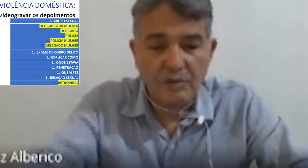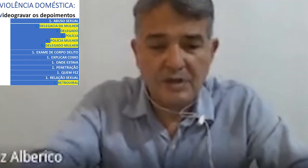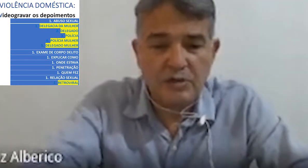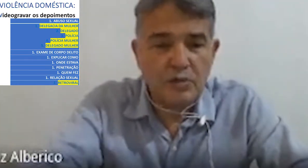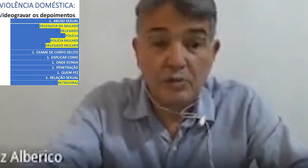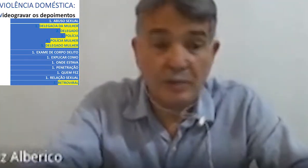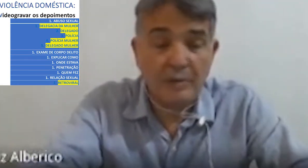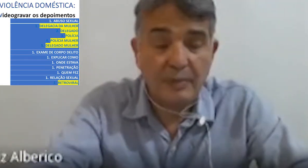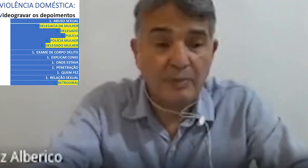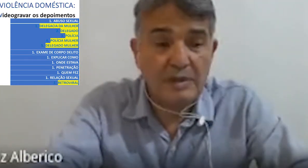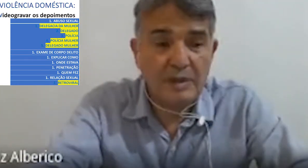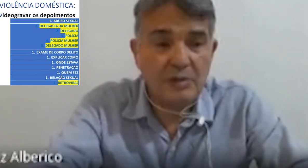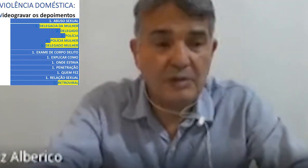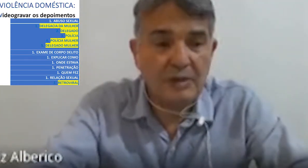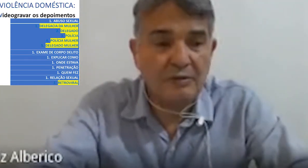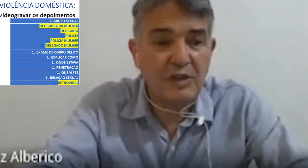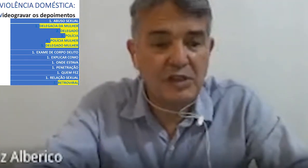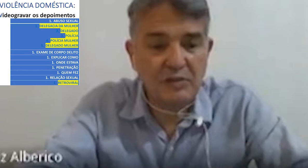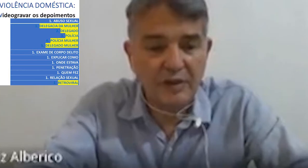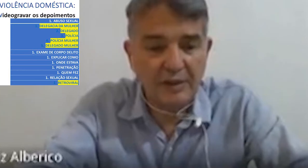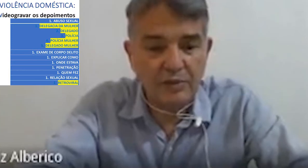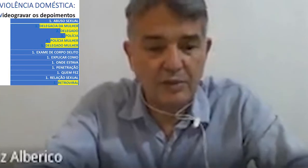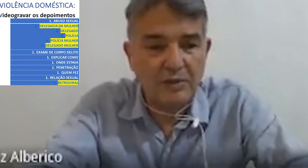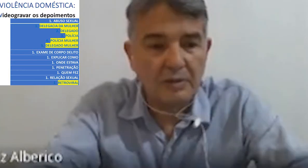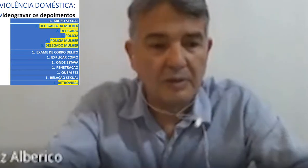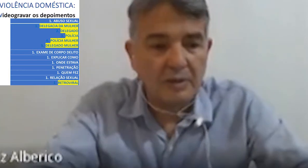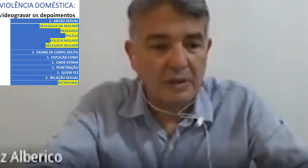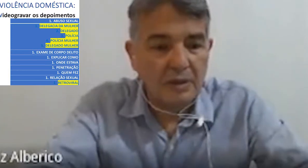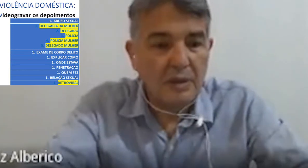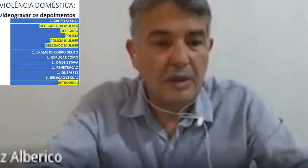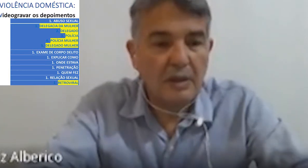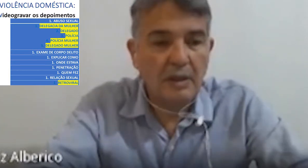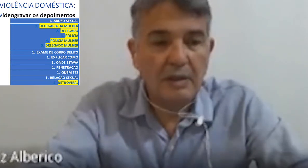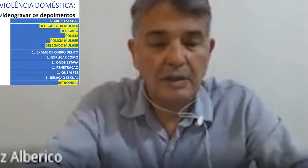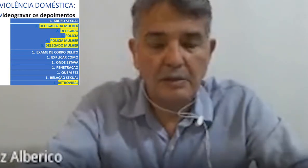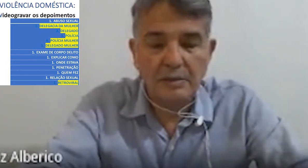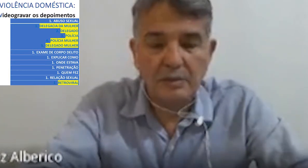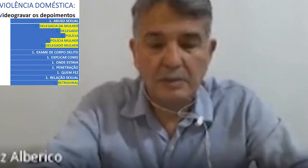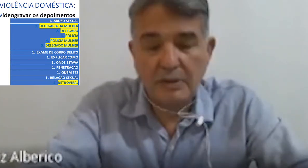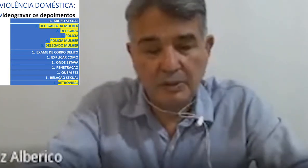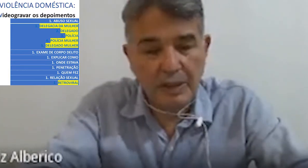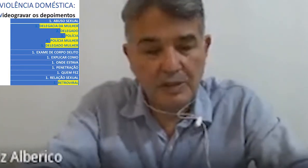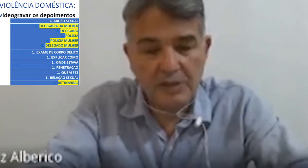Vocês usam, a polícia usa vias de fato. E no caso, a